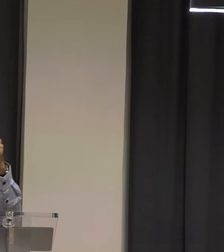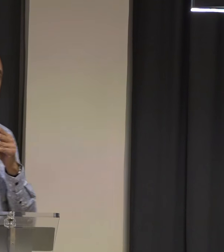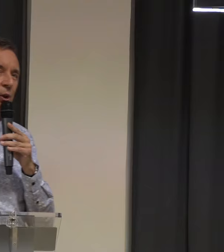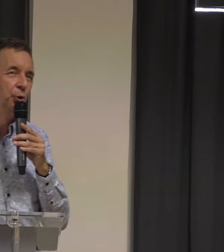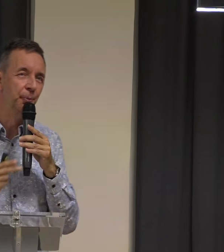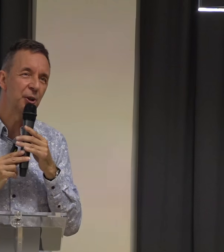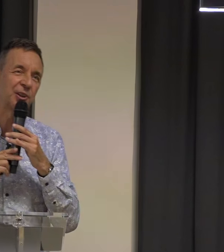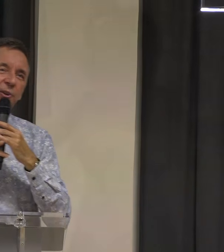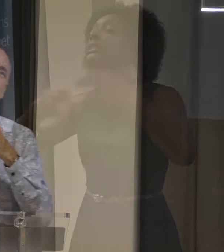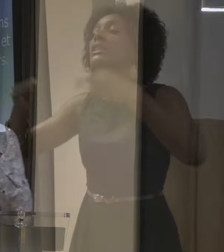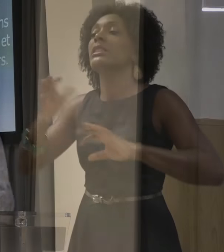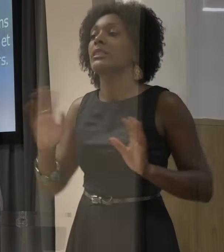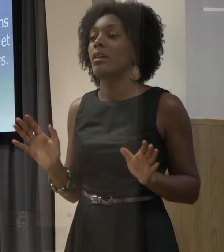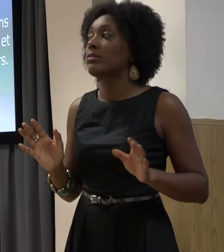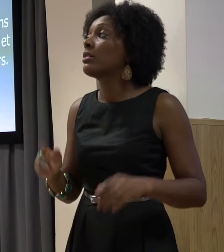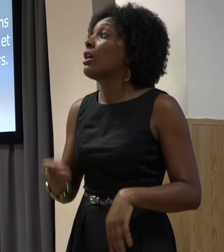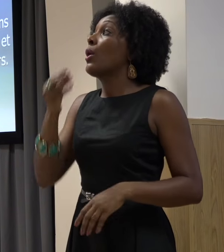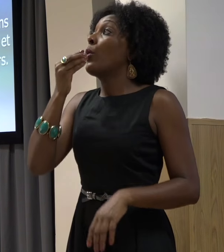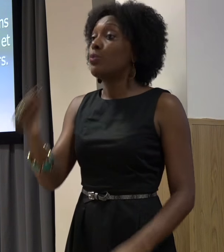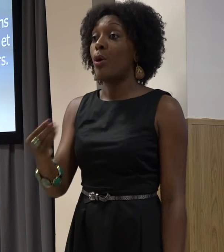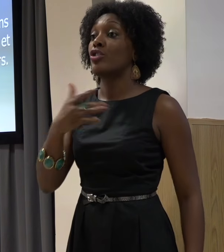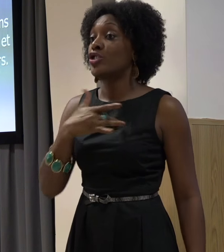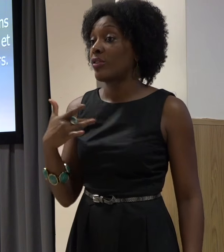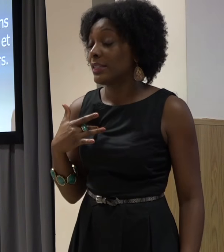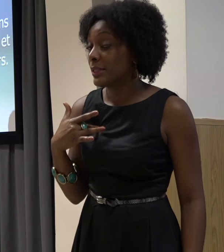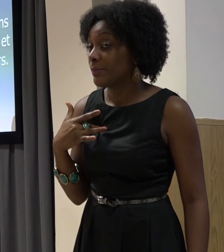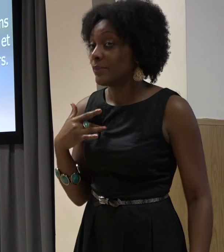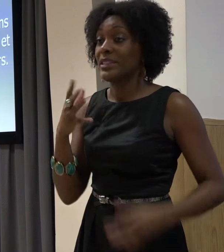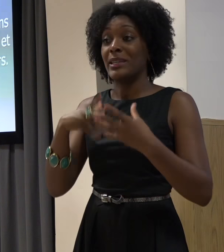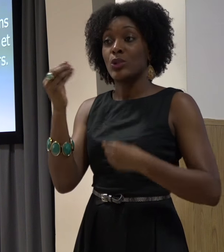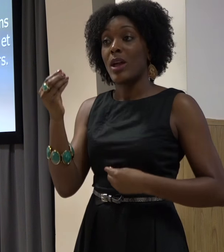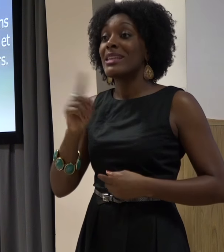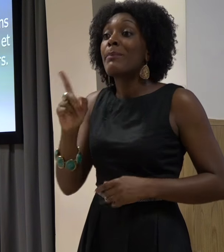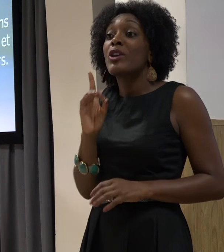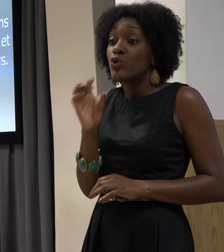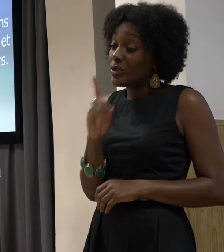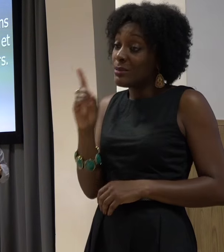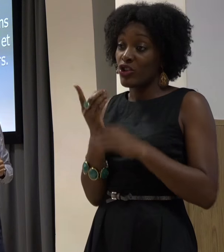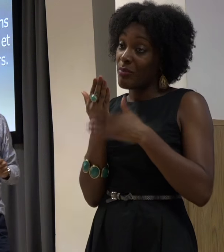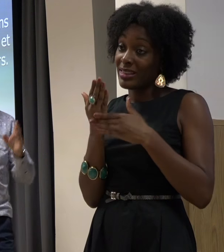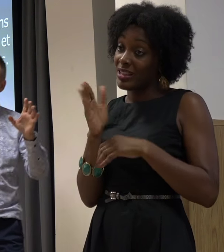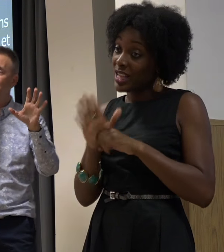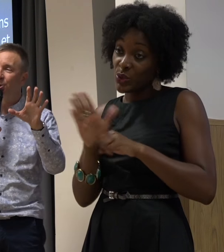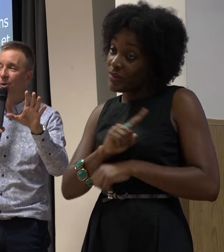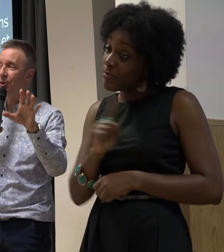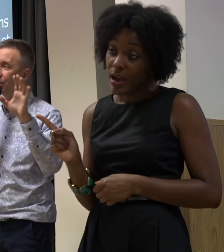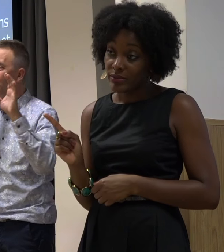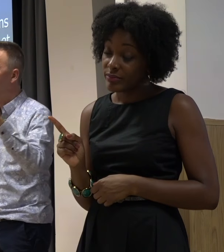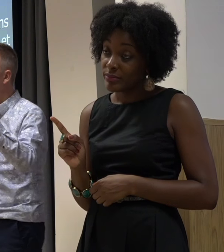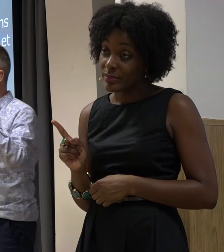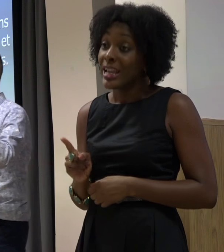dirais qu'une bonne santé spirituelle ne se contente pas du culte du dimanche matin. C'est un